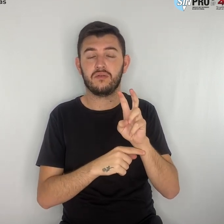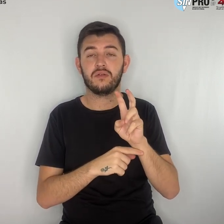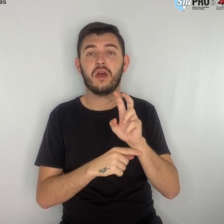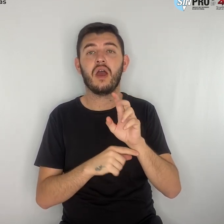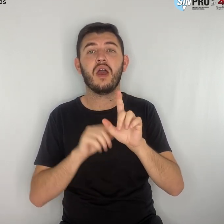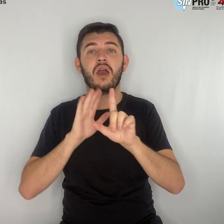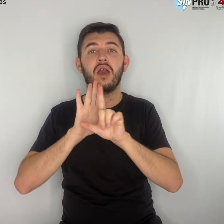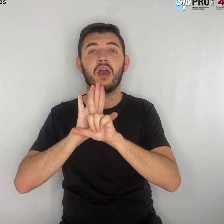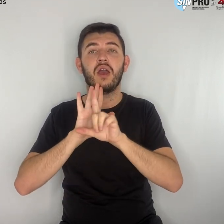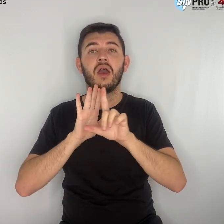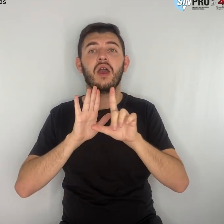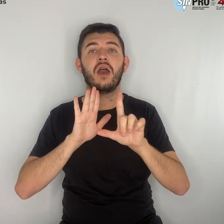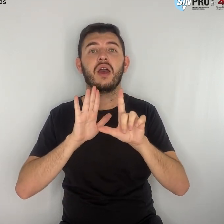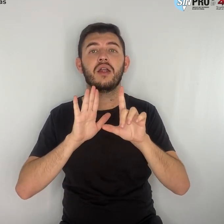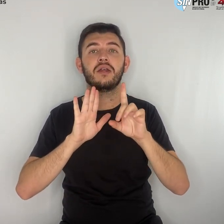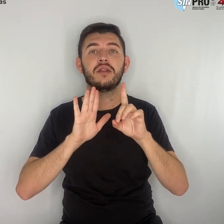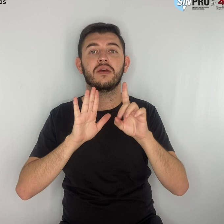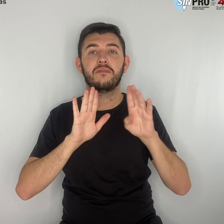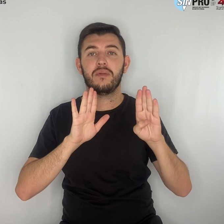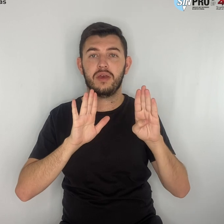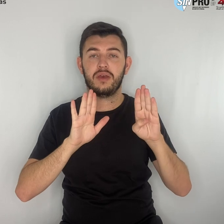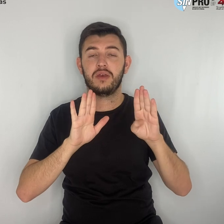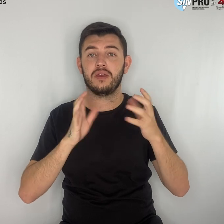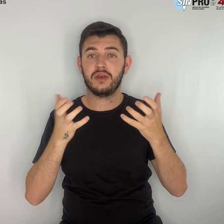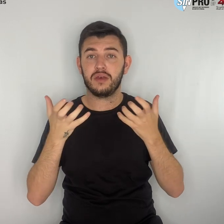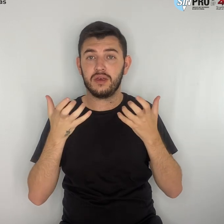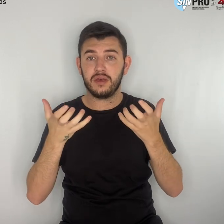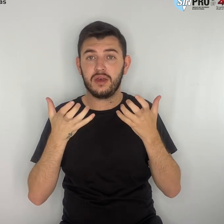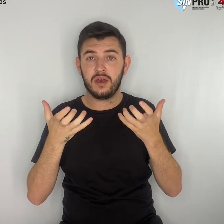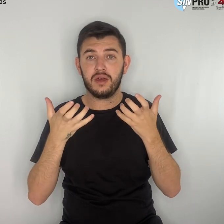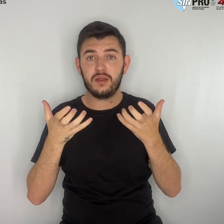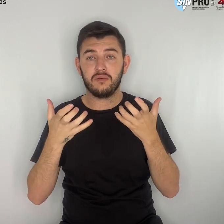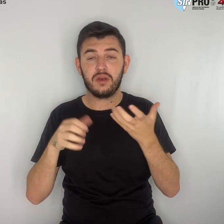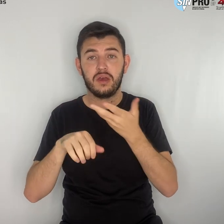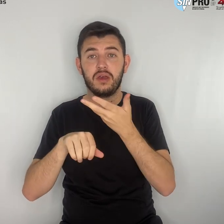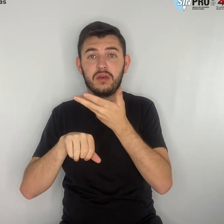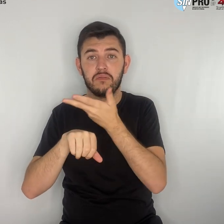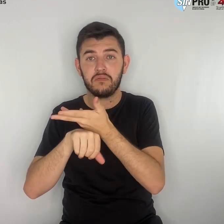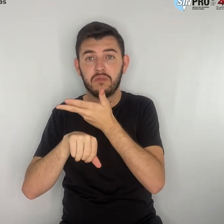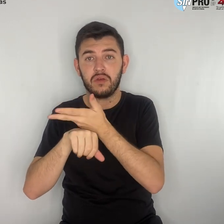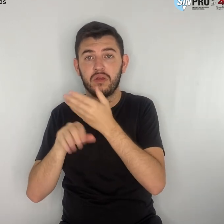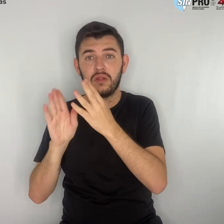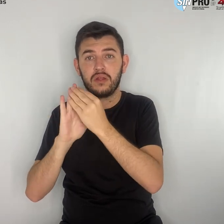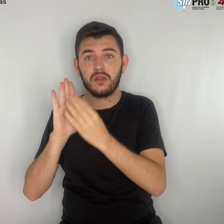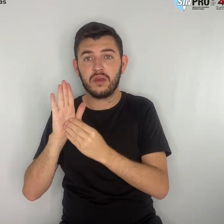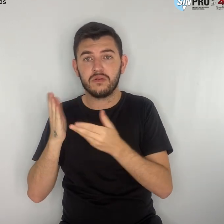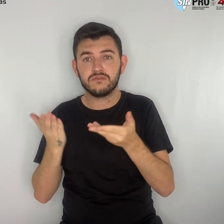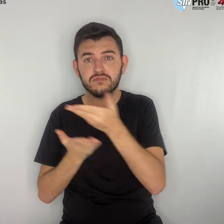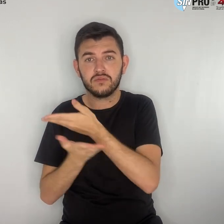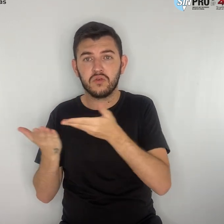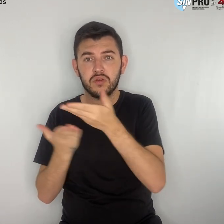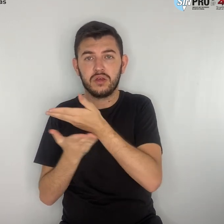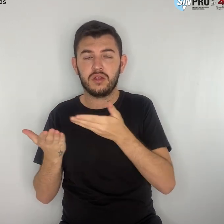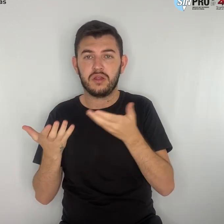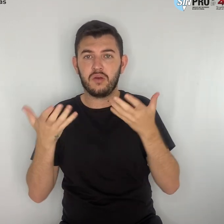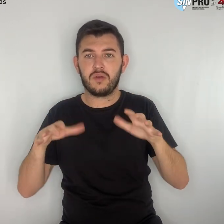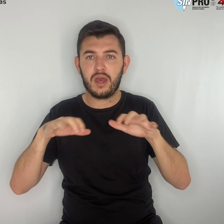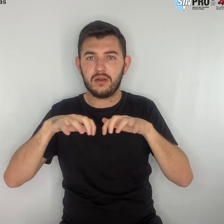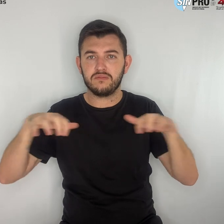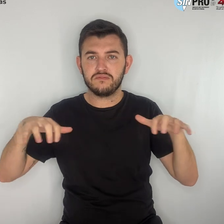pela integração curricular sem blocos distintos. A parte diversificada precisa manter